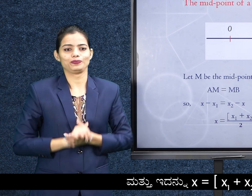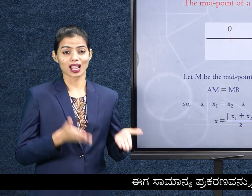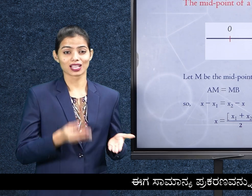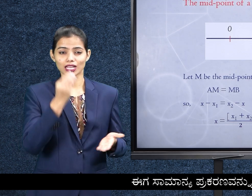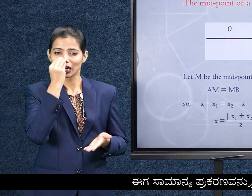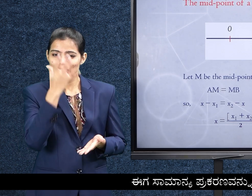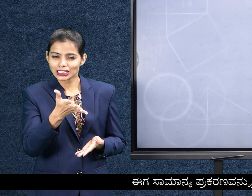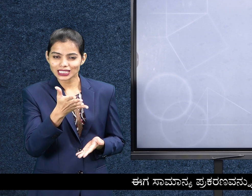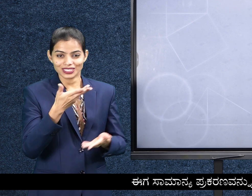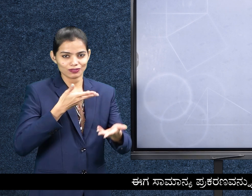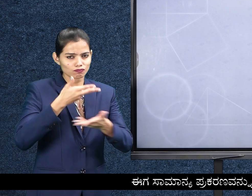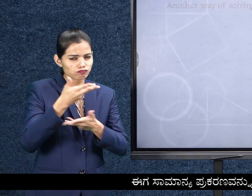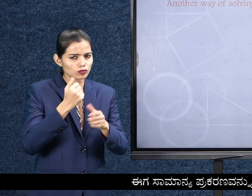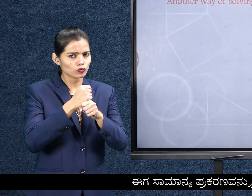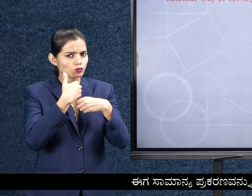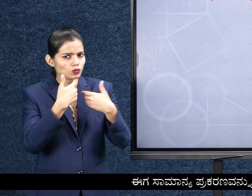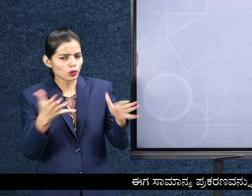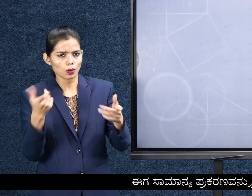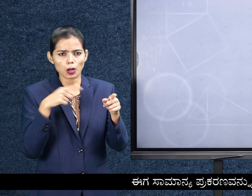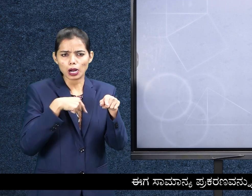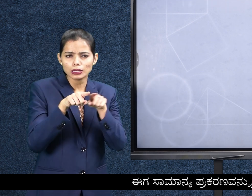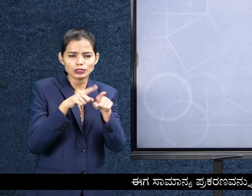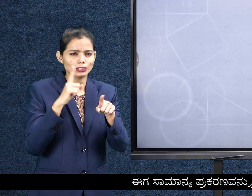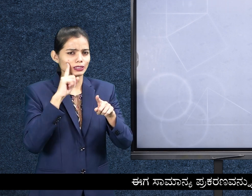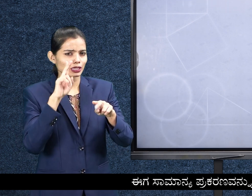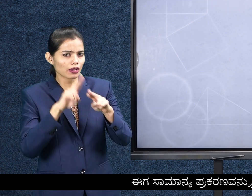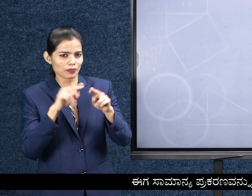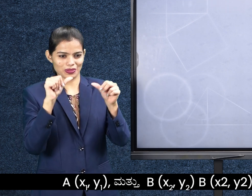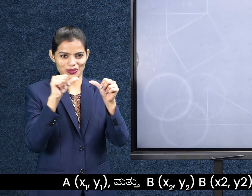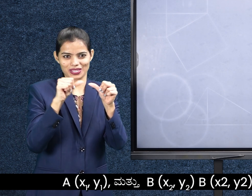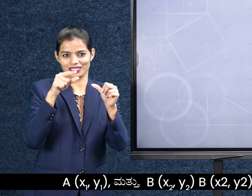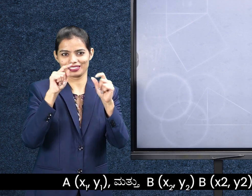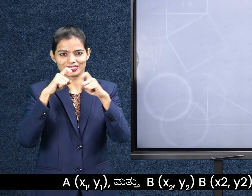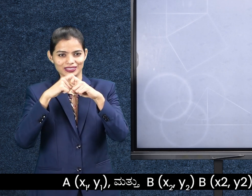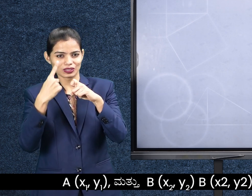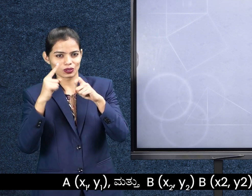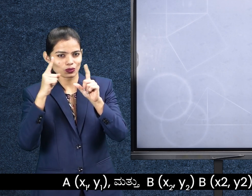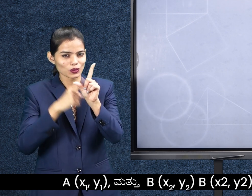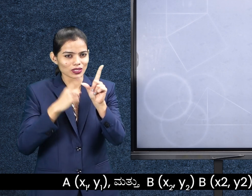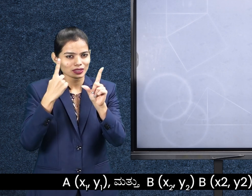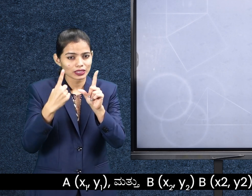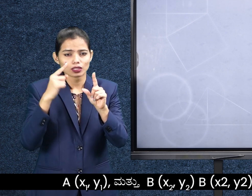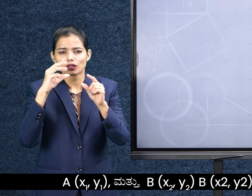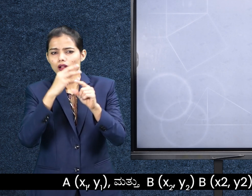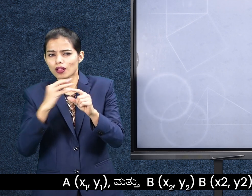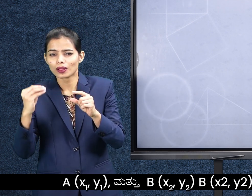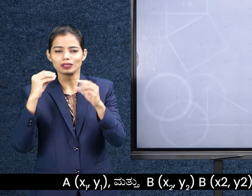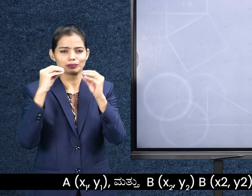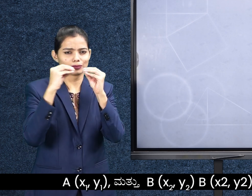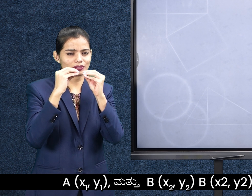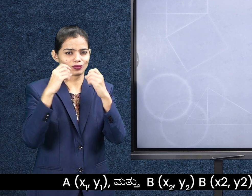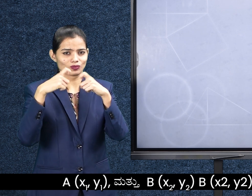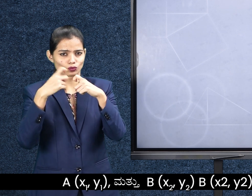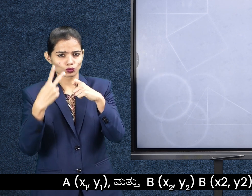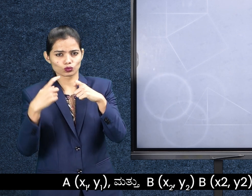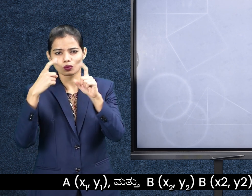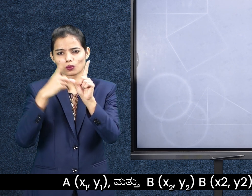ಈಗ ಸಾಮಾನ್ಯ ಪ್ರಕಾರವನ್ನು ಚರ್ಚಿಸಲು ಸುಲಭವಾಗಿದೆ. A x1, y1 ಮತ್ತು B